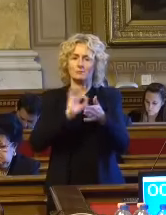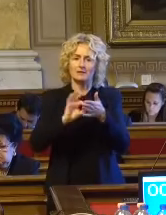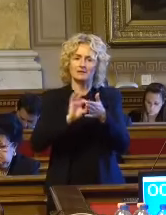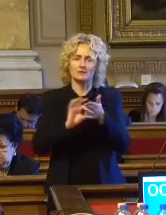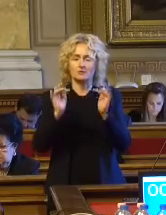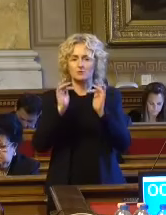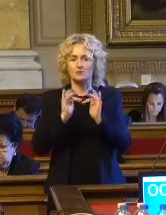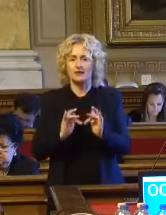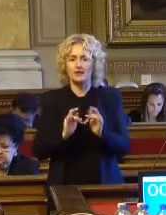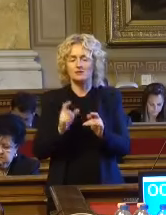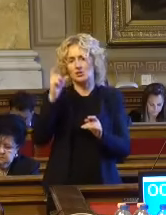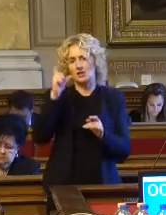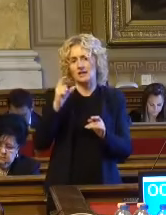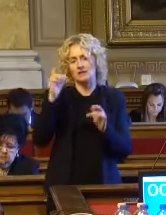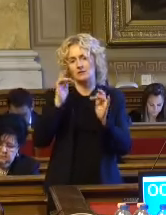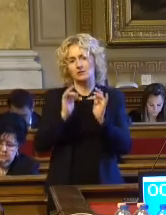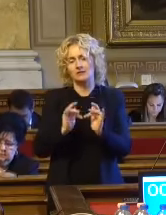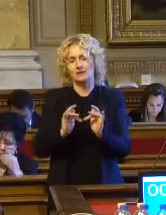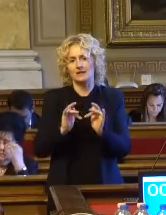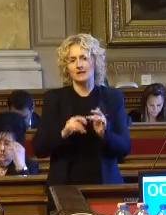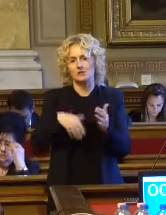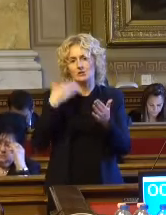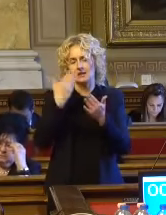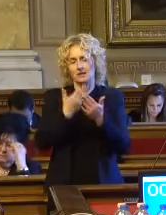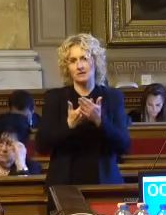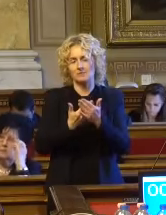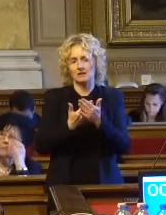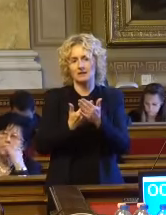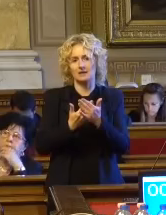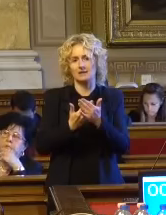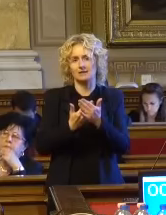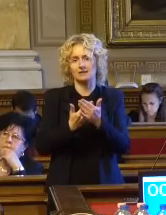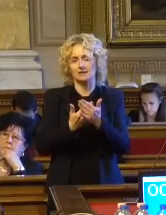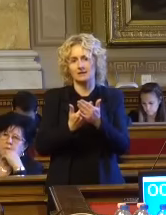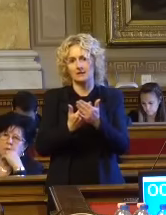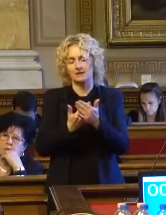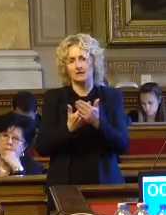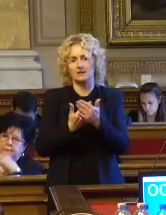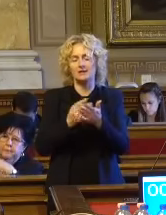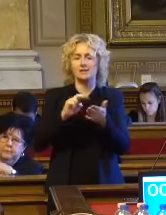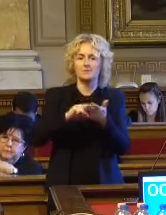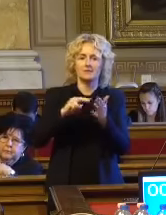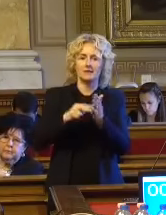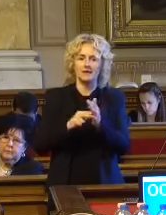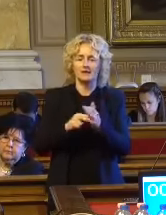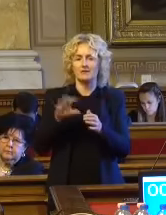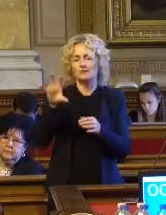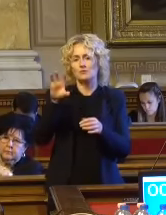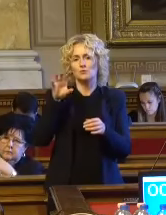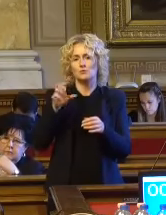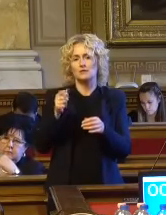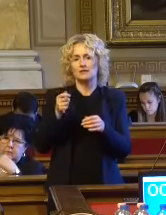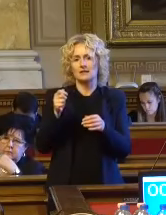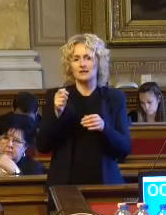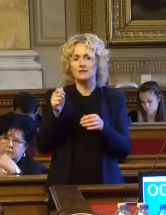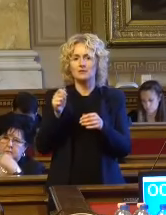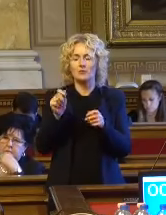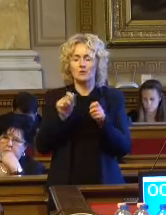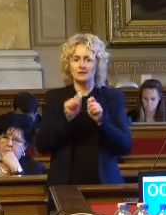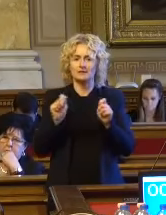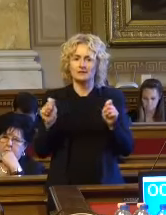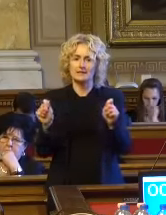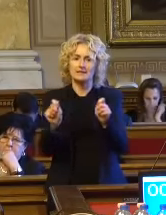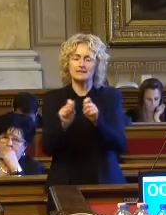a raktárhelyiségeknek a bérletéért irányoznánk még elő 500 forint per négyzetméter per